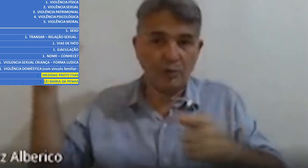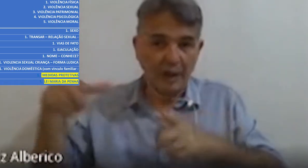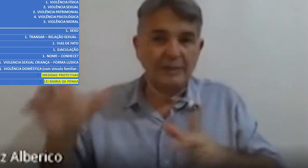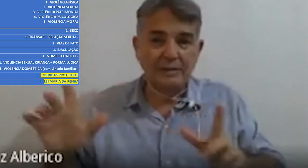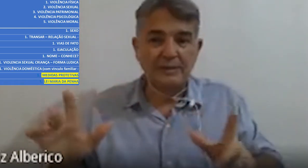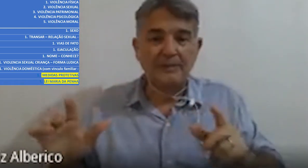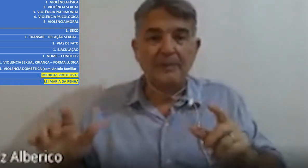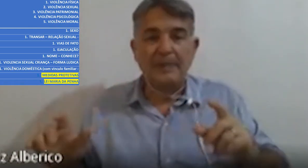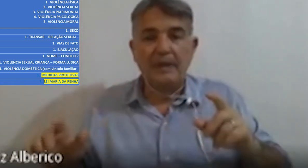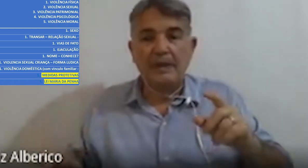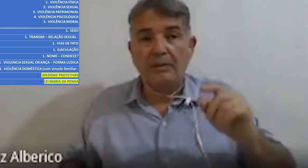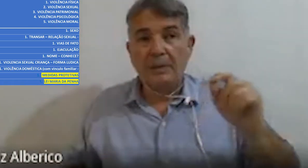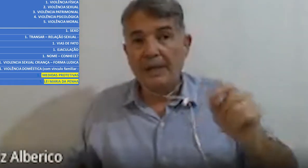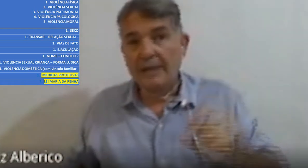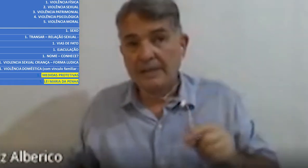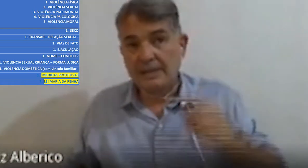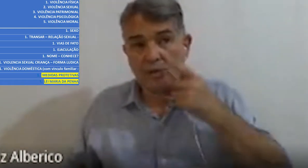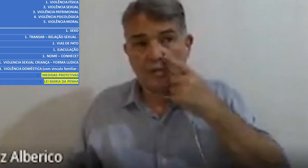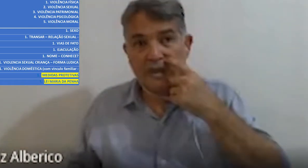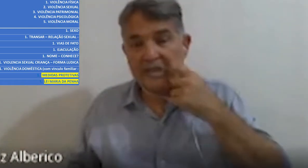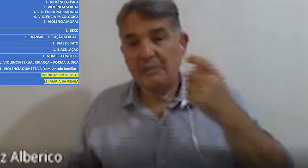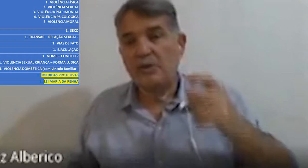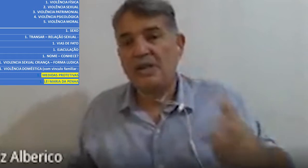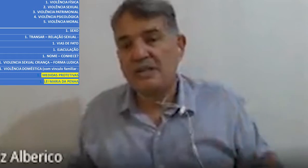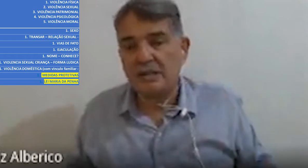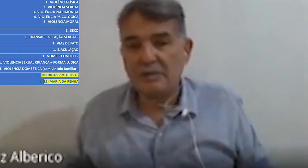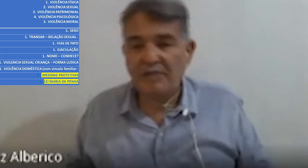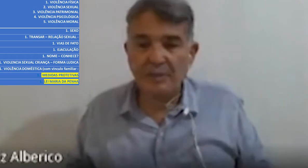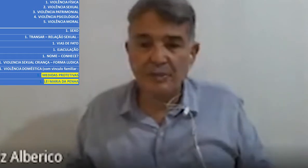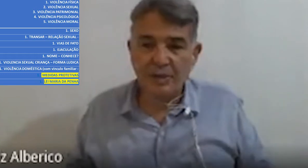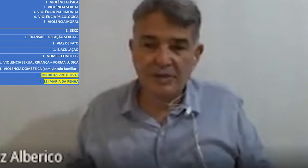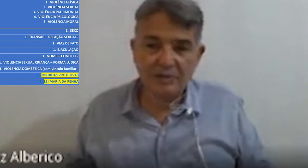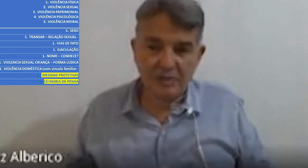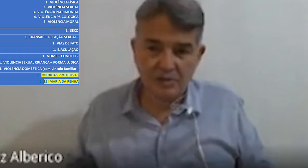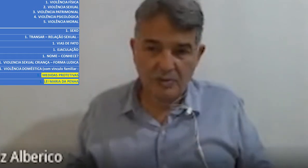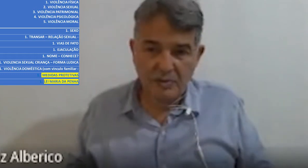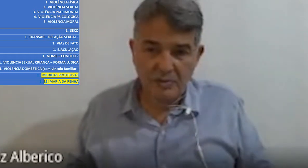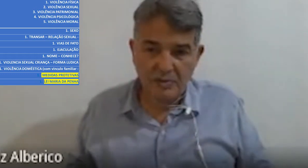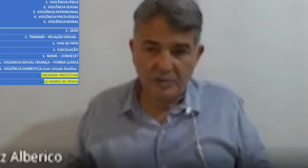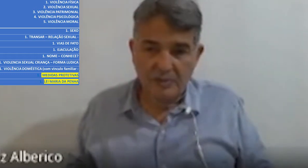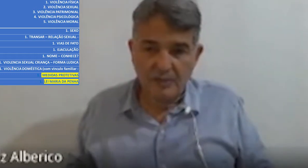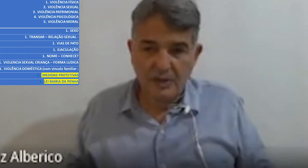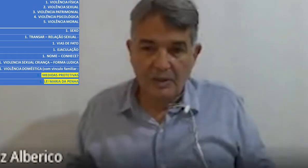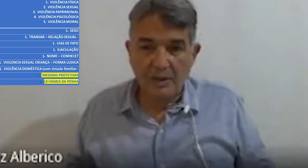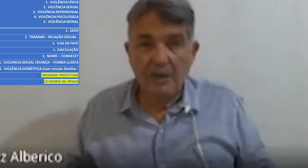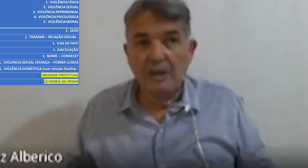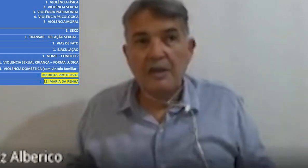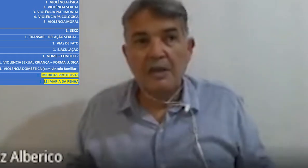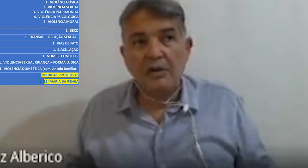lugar. Para a criança surda, essa projeção vai ficar muito mais difícil. Né? E na hora